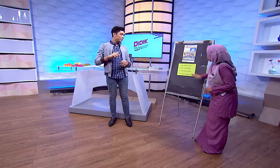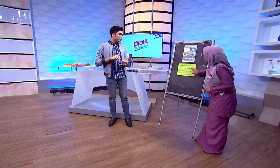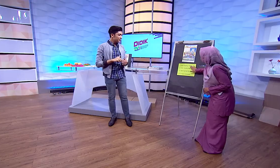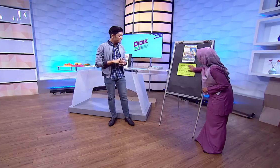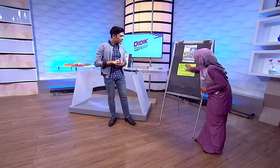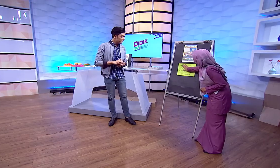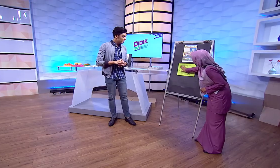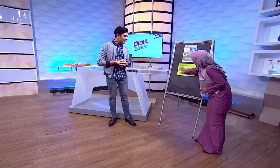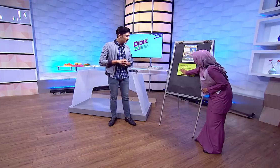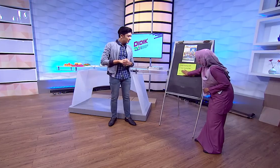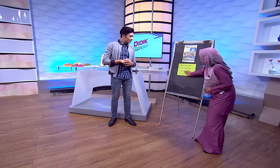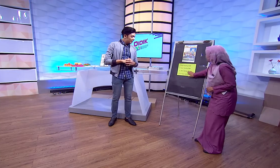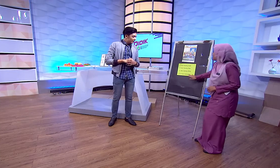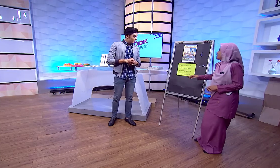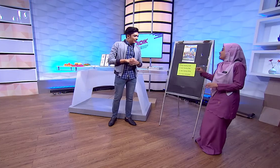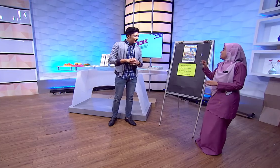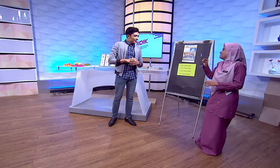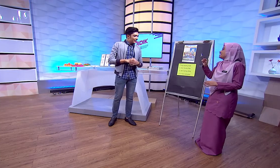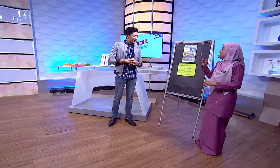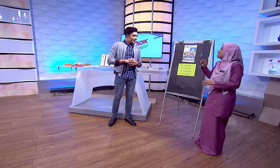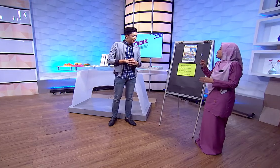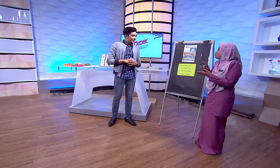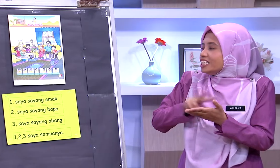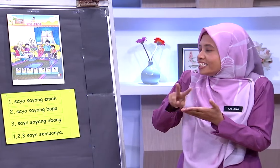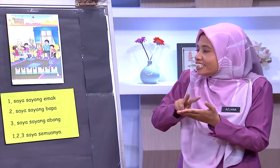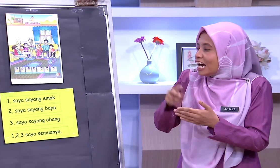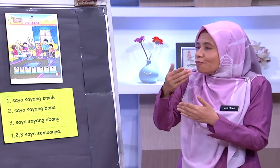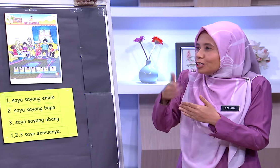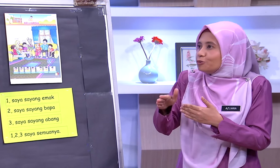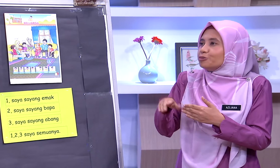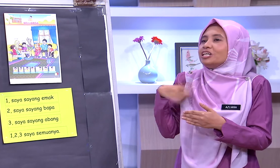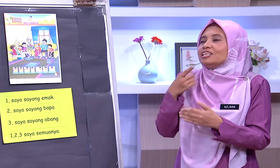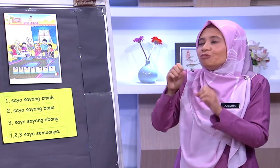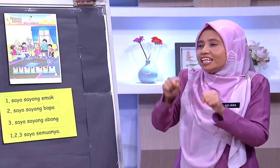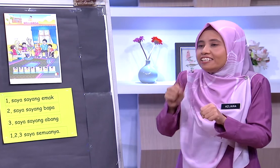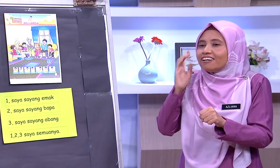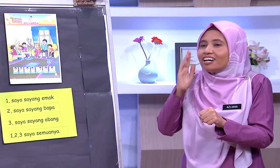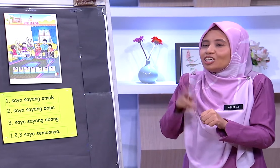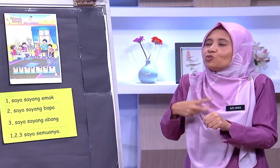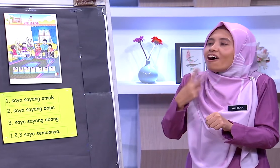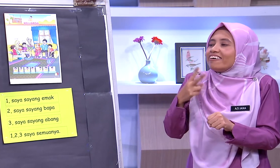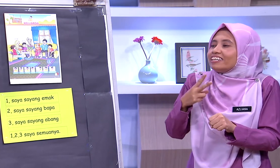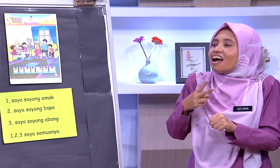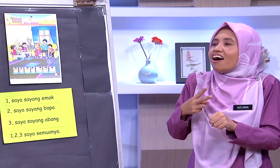nya the ah sikit lagi ngebaca alfashdu kita beli dengar suara